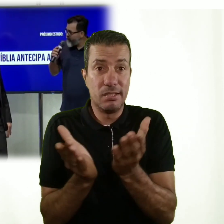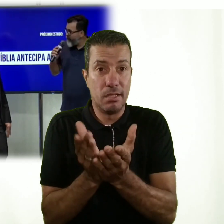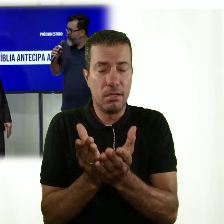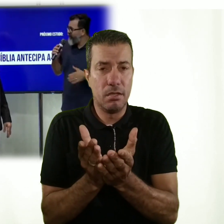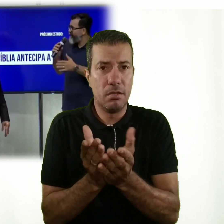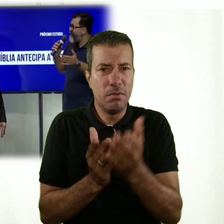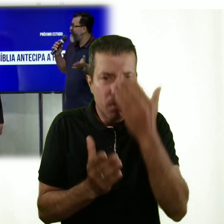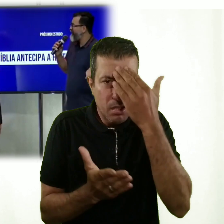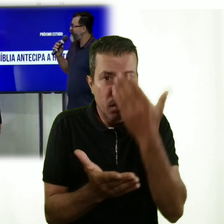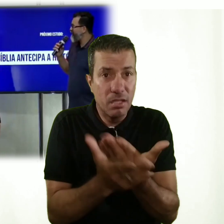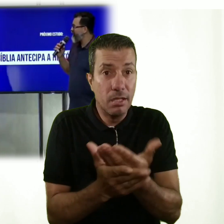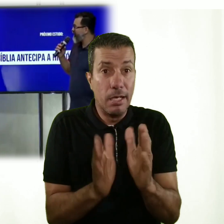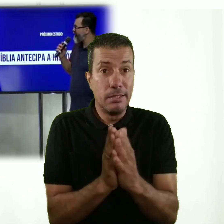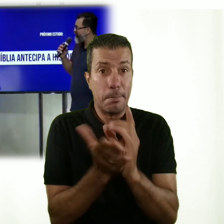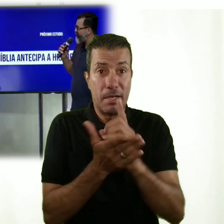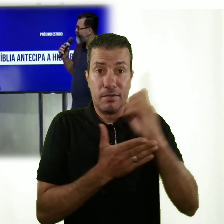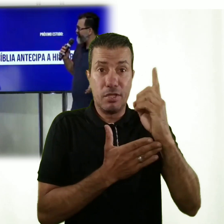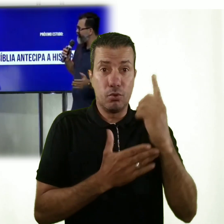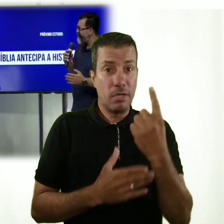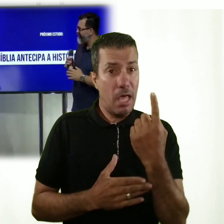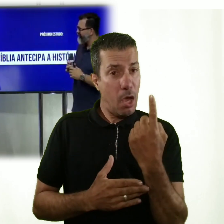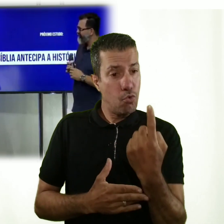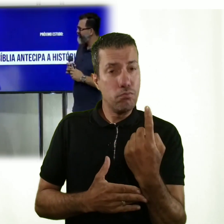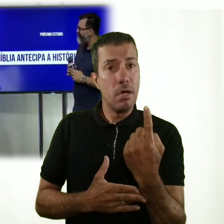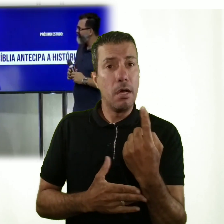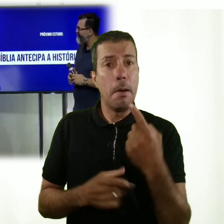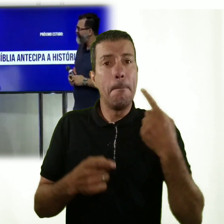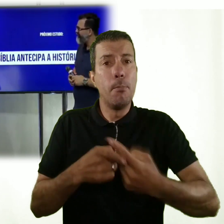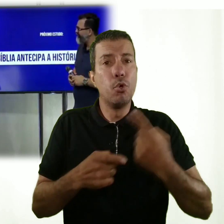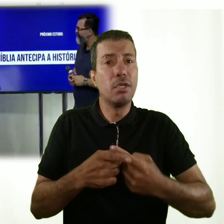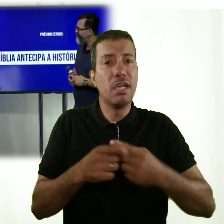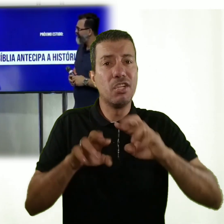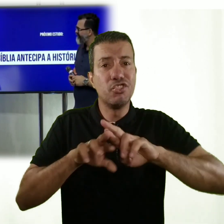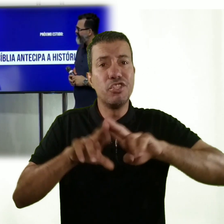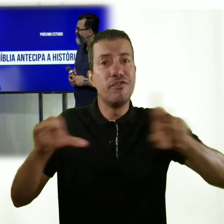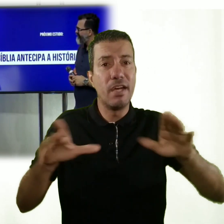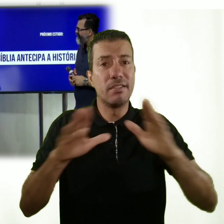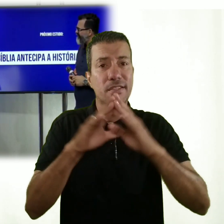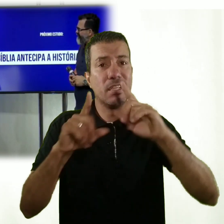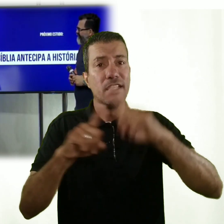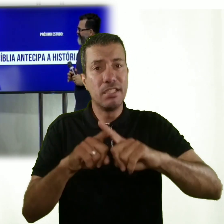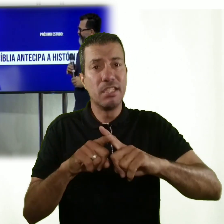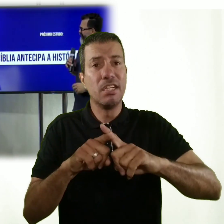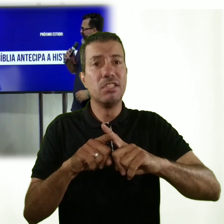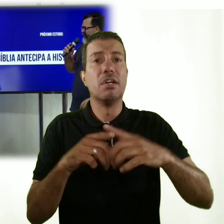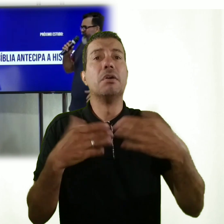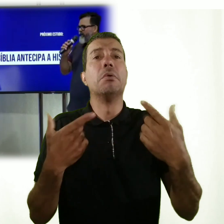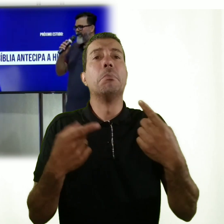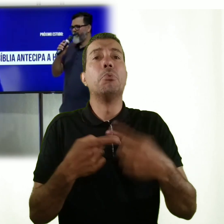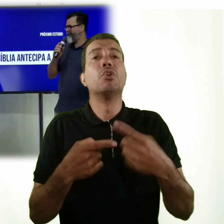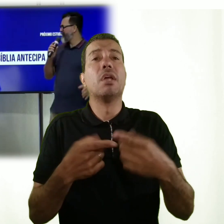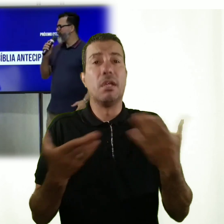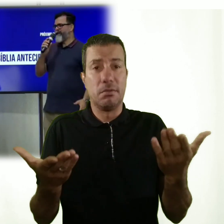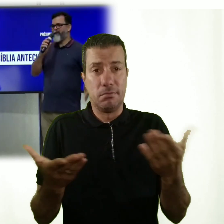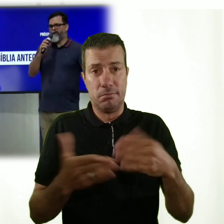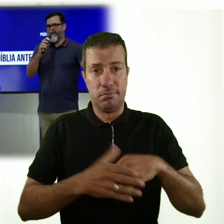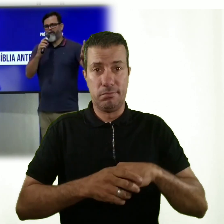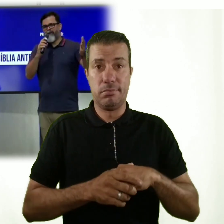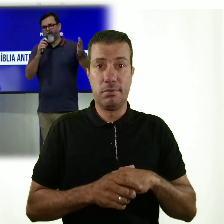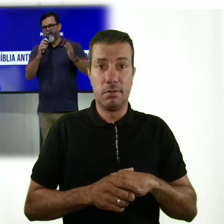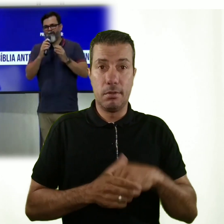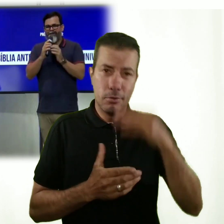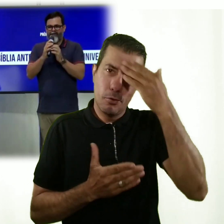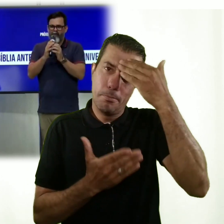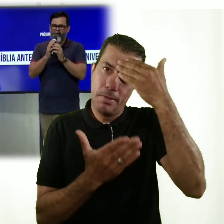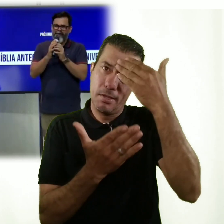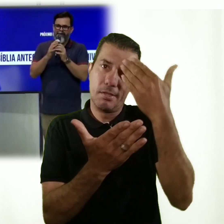Se a Bíblia é uma só, por que tantas interpretações? Vamos descobrir nela por que tantas, tá bem? Muito obrigado. Muita coisa que